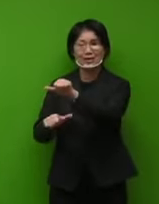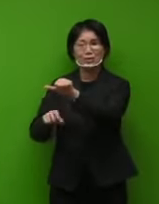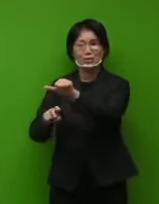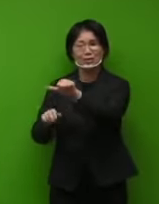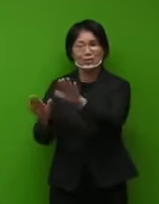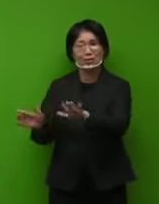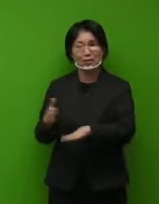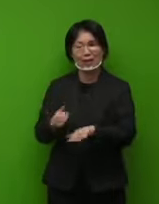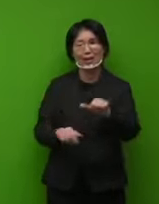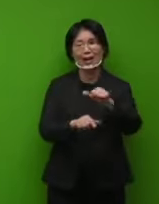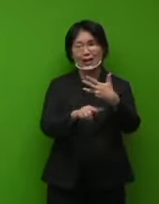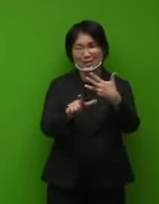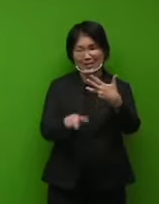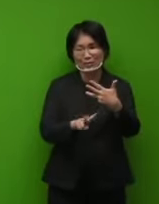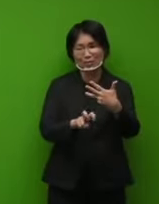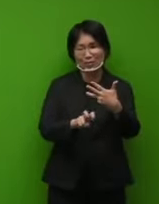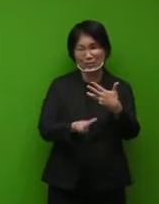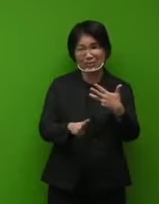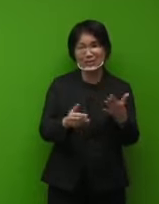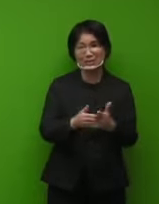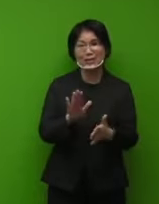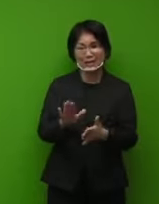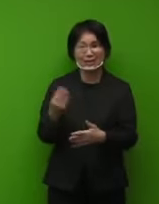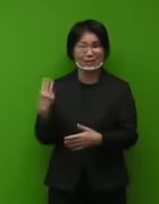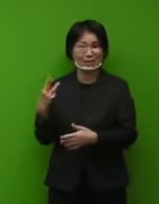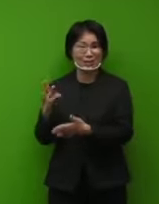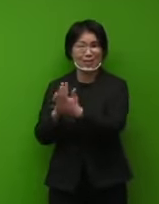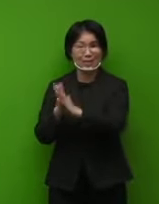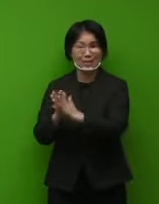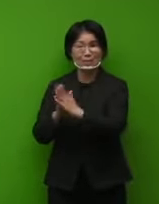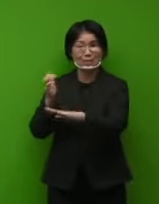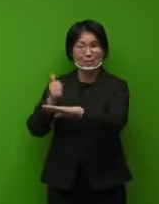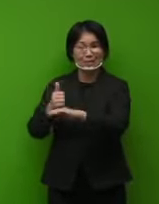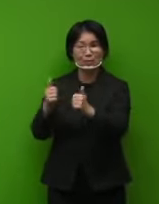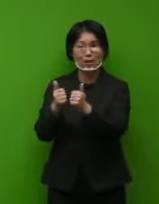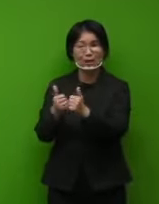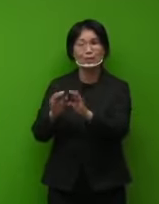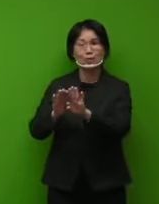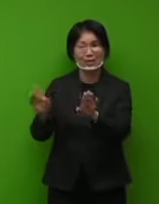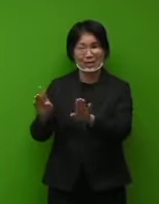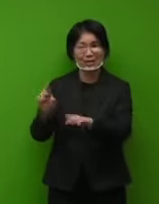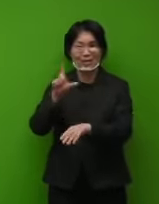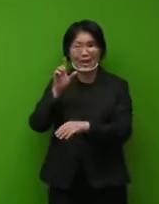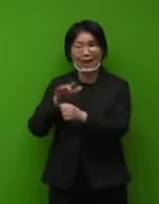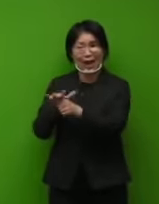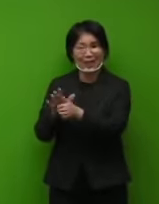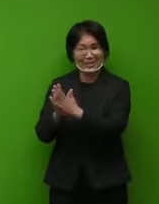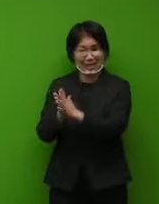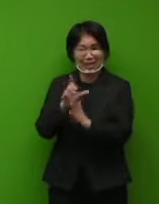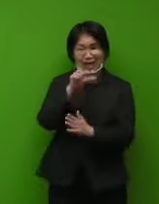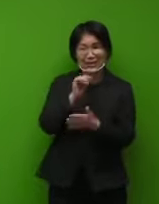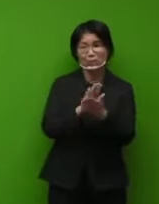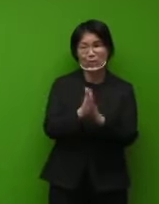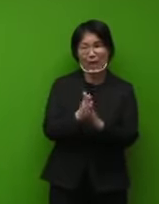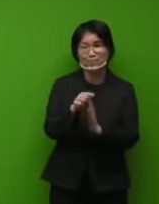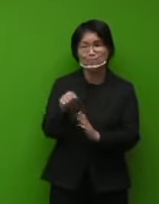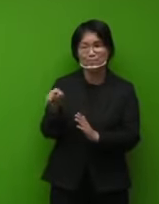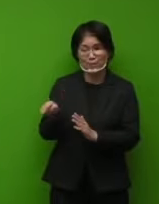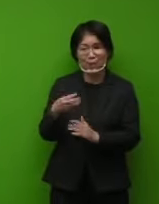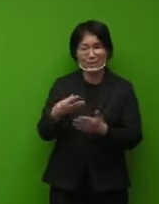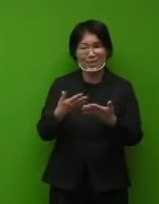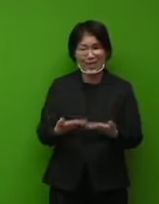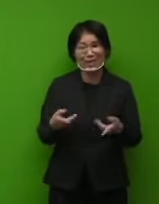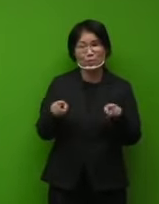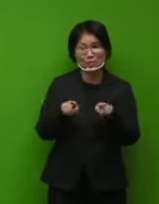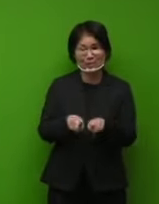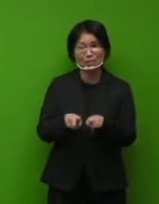までということであります。先ほど三県知事会議を開きまして、愛知県もそれから岐阜県も三重県と一